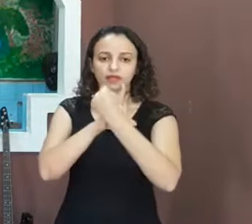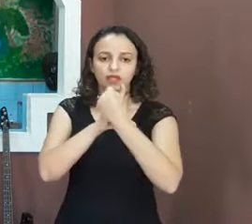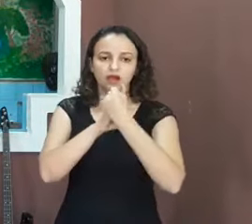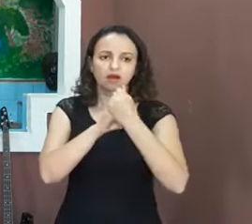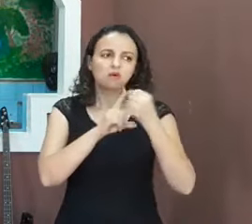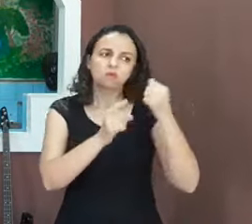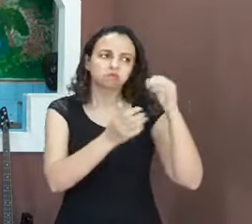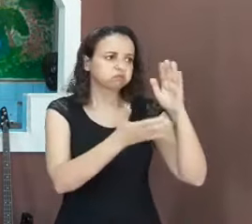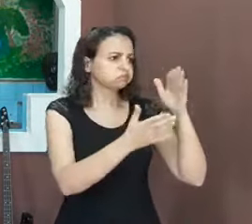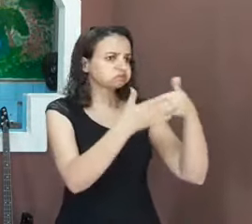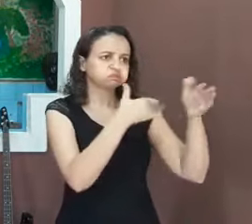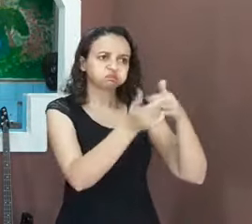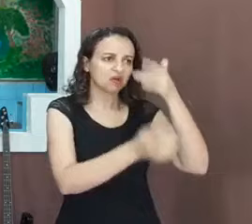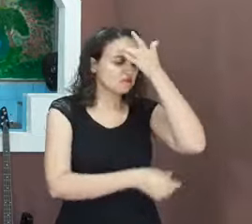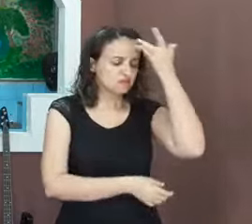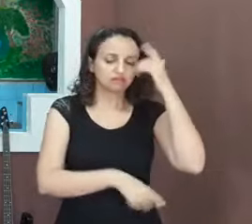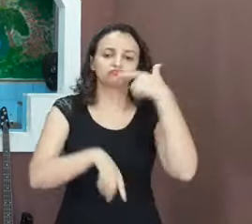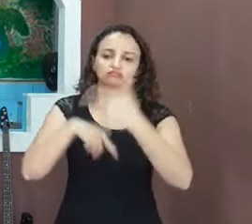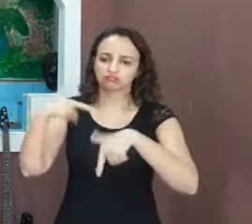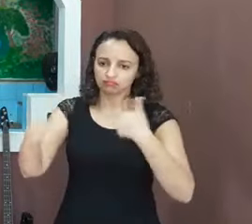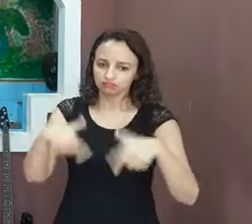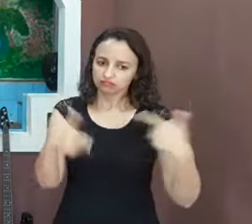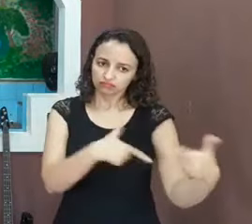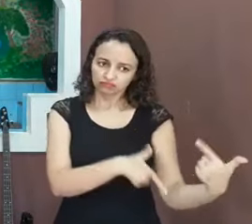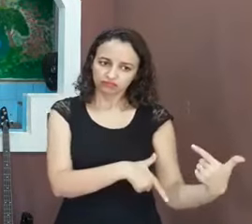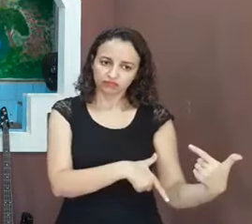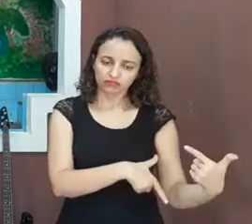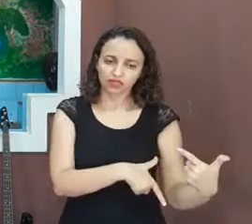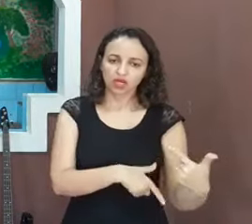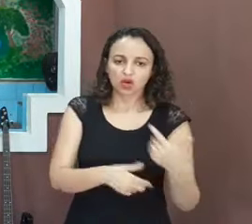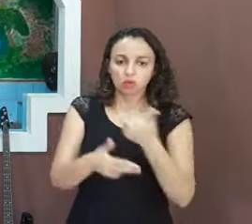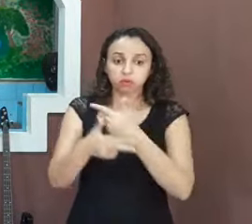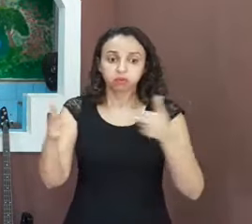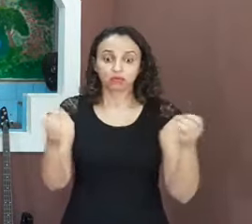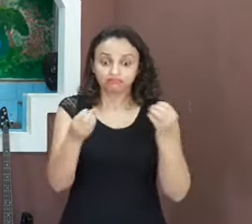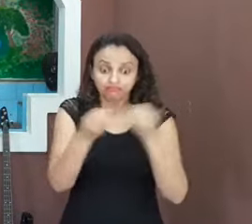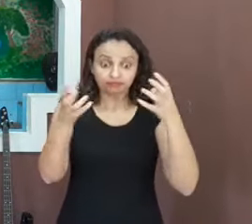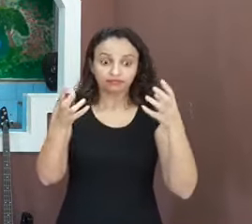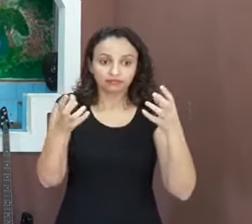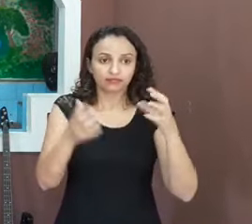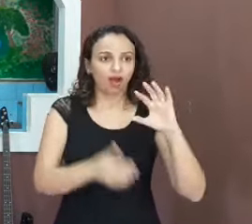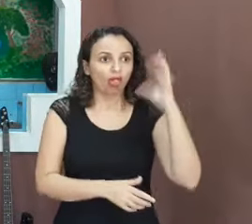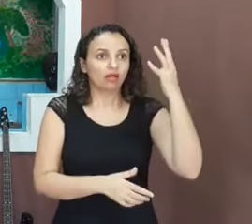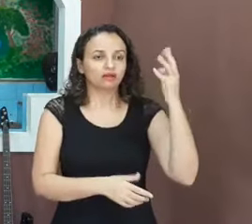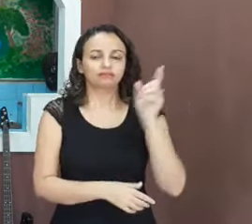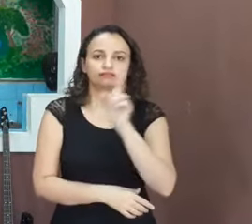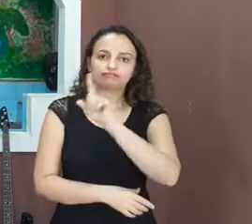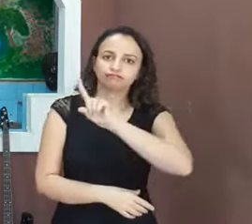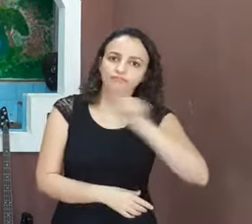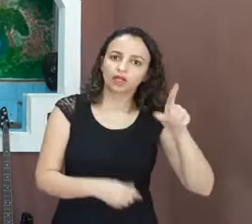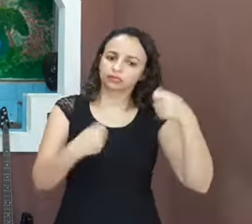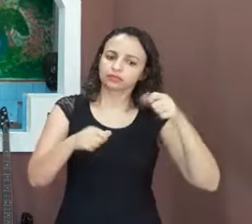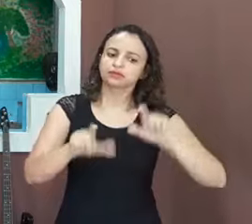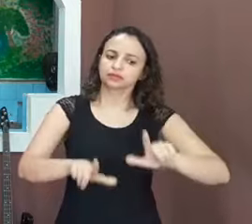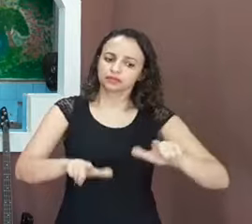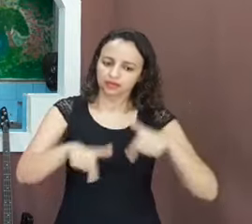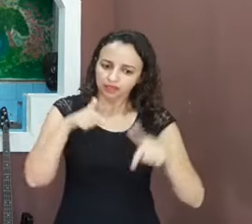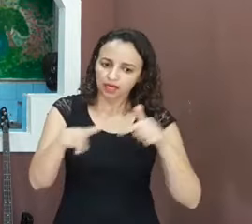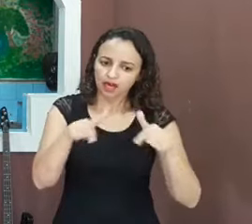alguém trabalhou. Amém? As coisas não aparecem. Tem alguns